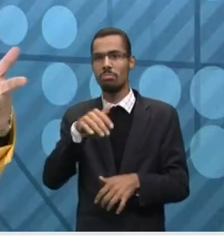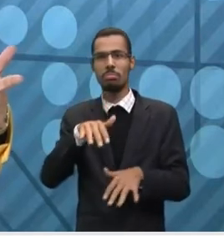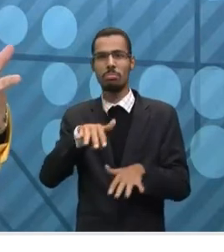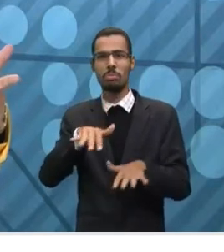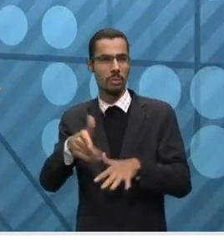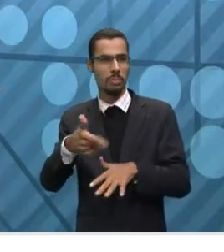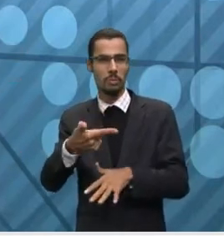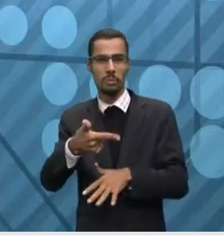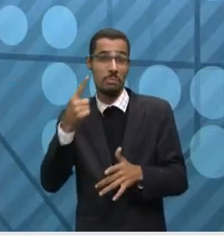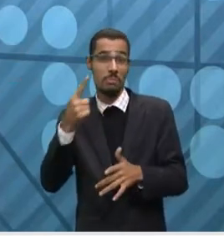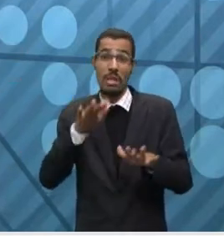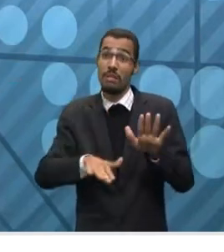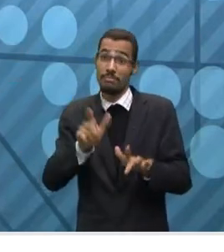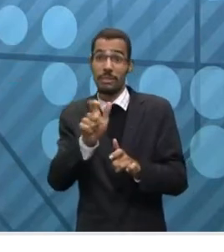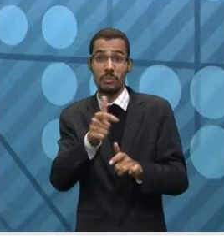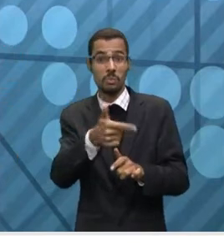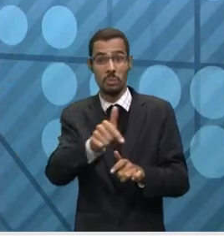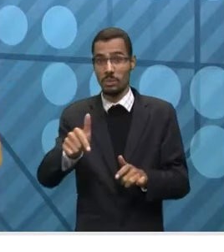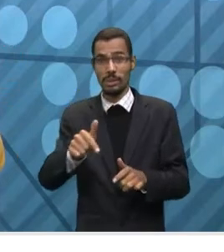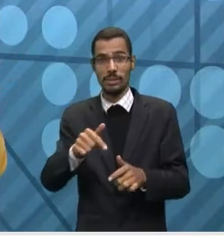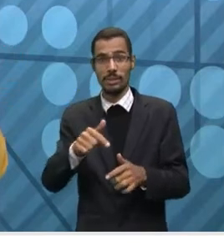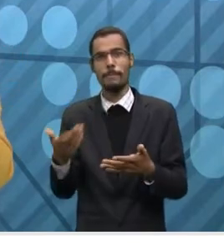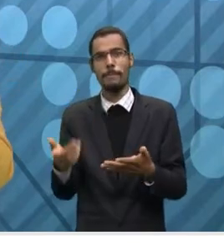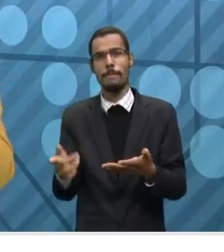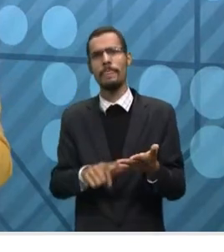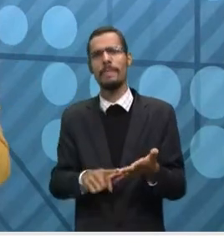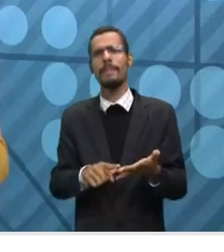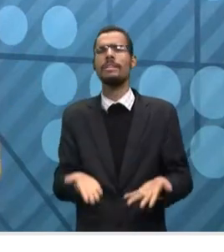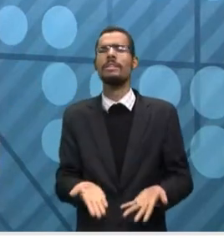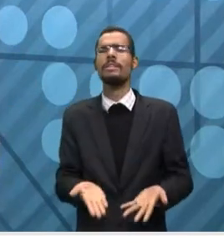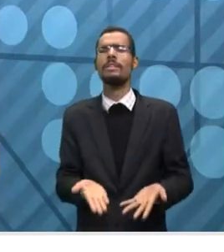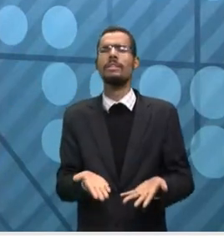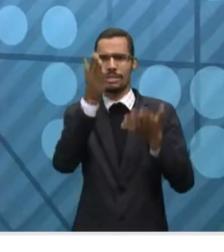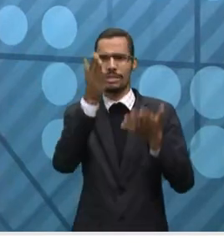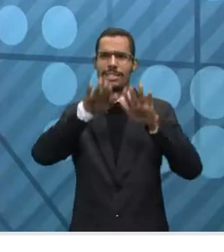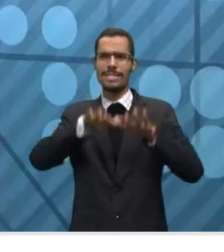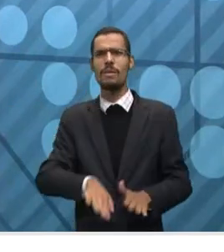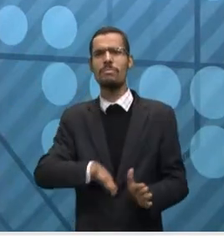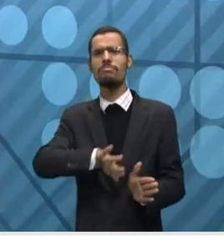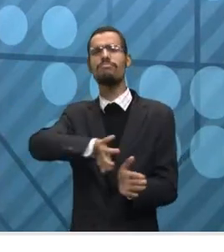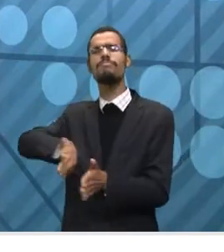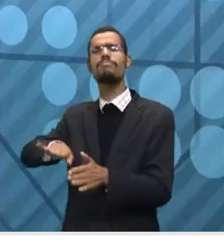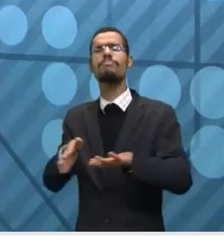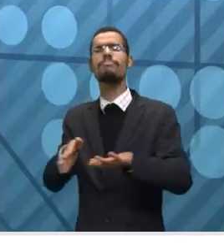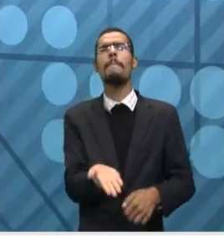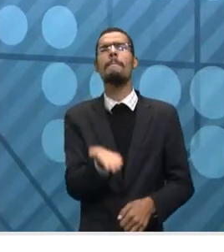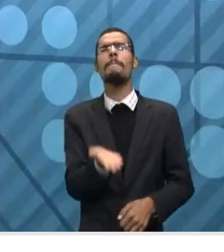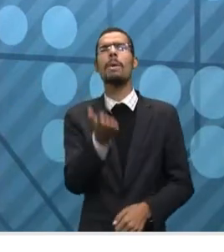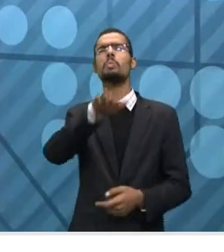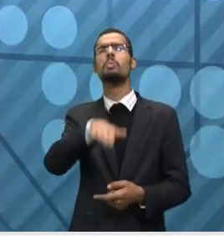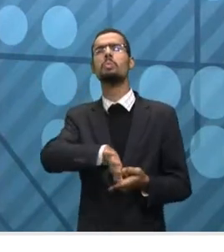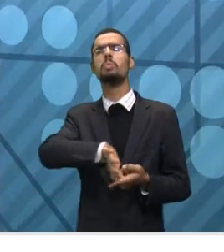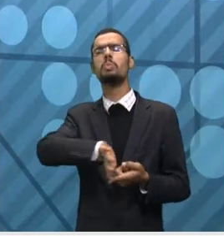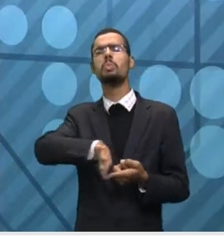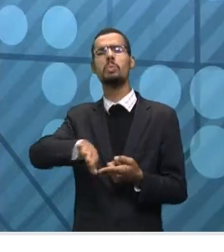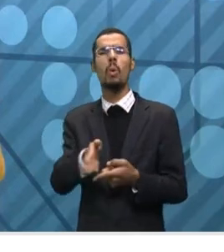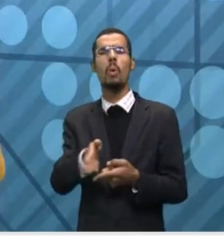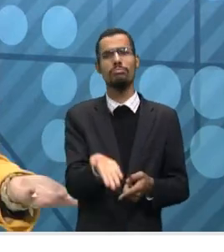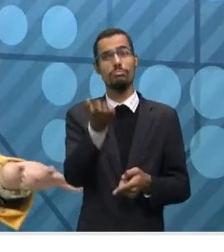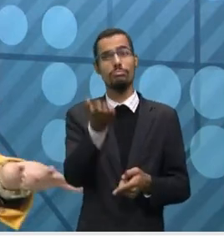Então existem vários vocábulos que não terão movimento. A orientação da palma da mão, para onde a palma da mão está virada,